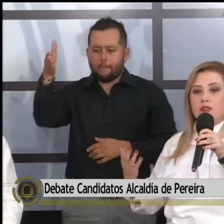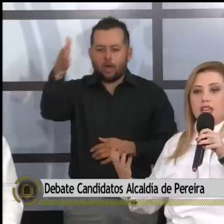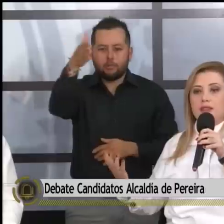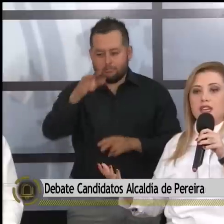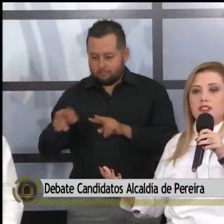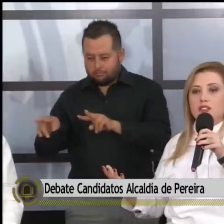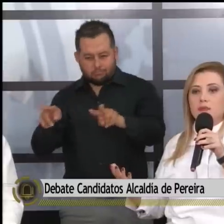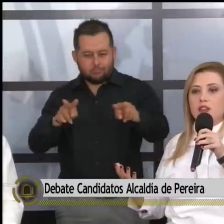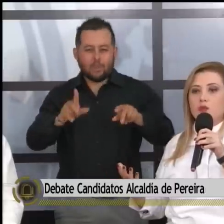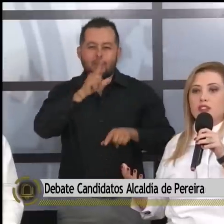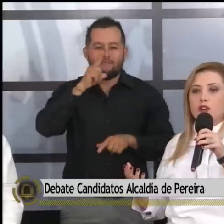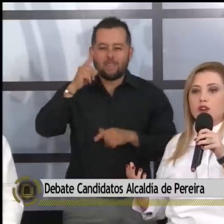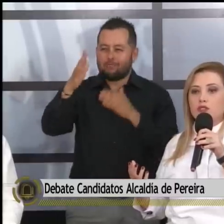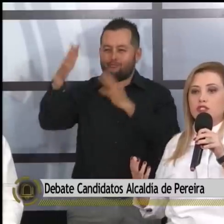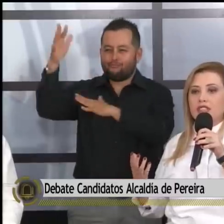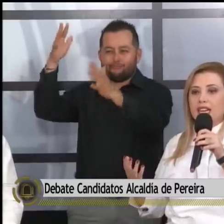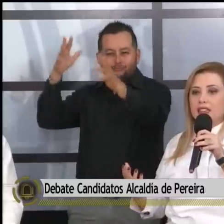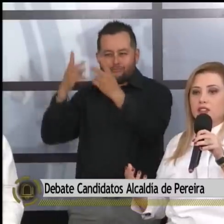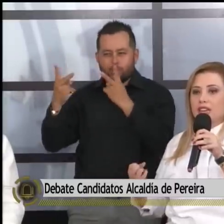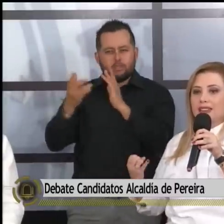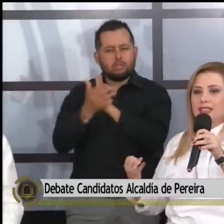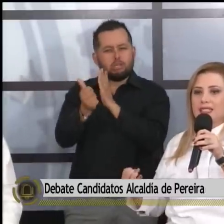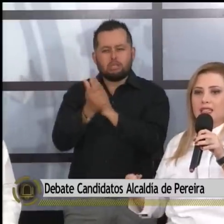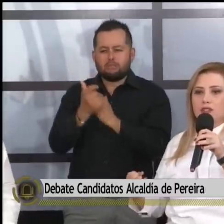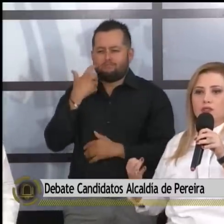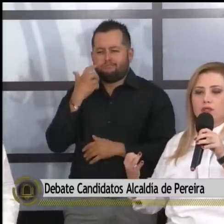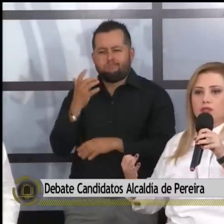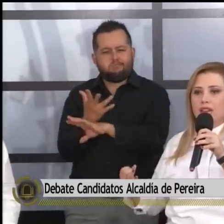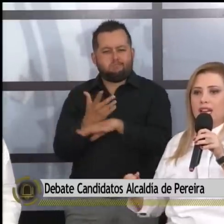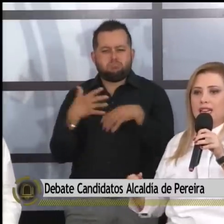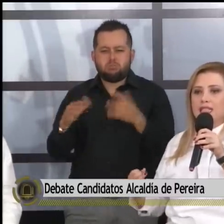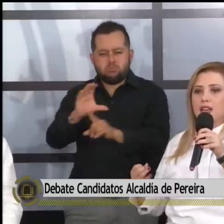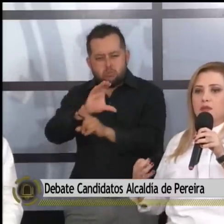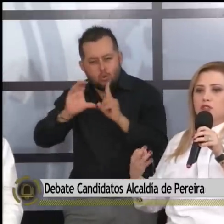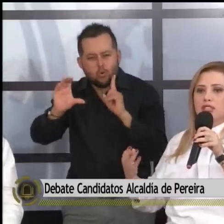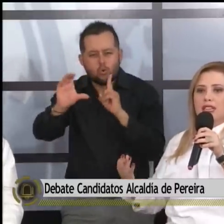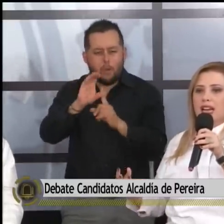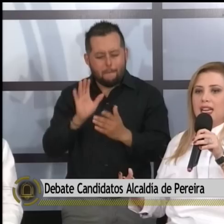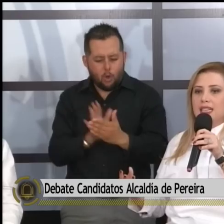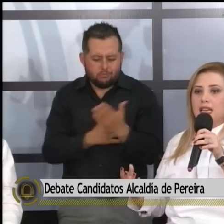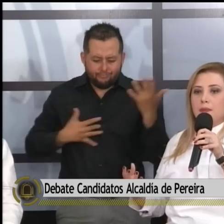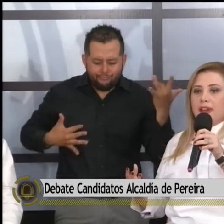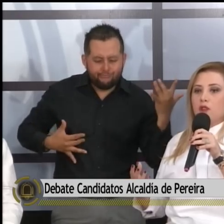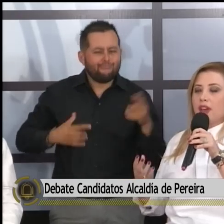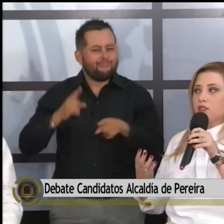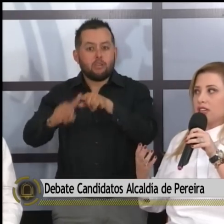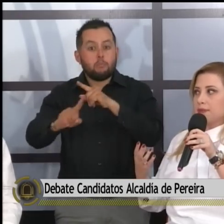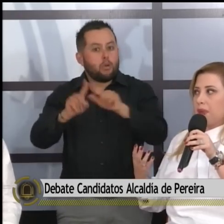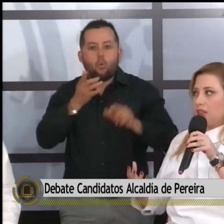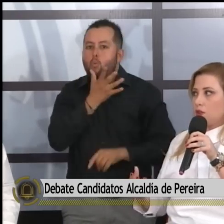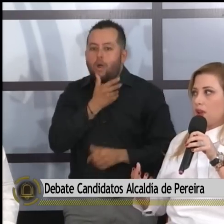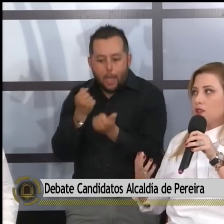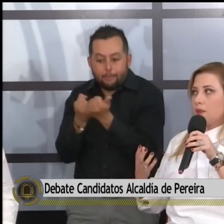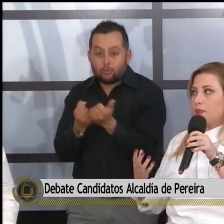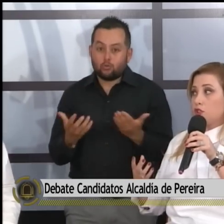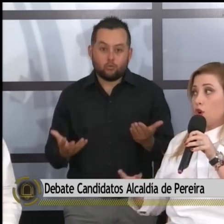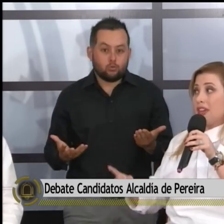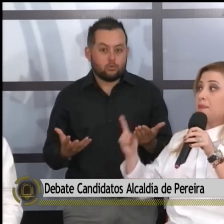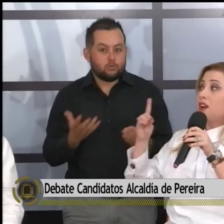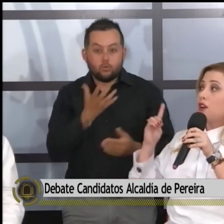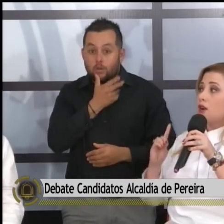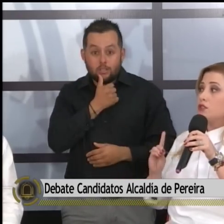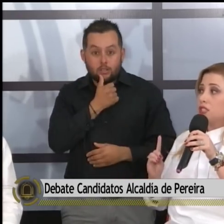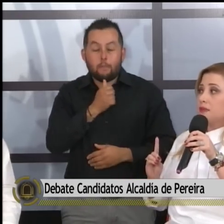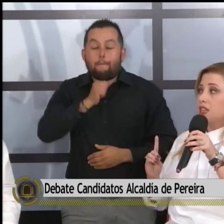a los corregimientos y me encuentro con unos talentos artísticos, culturales, musicales, pero no hay un respaldo, no hay un apoyo.